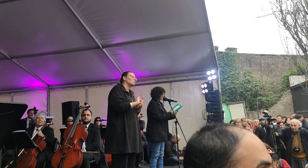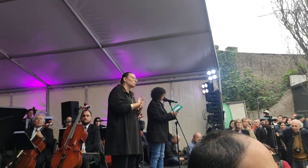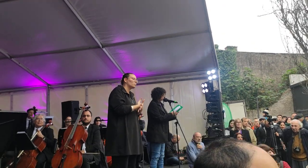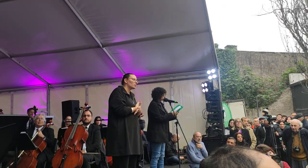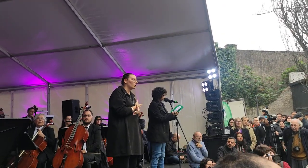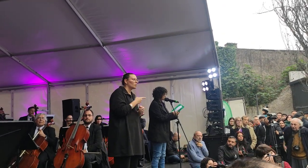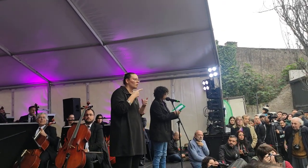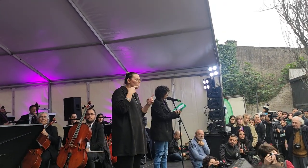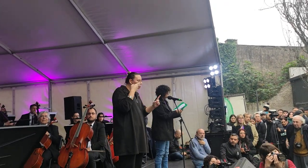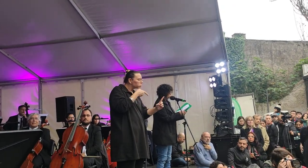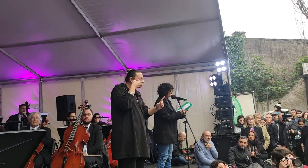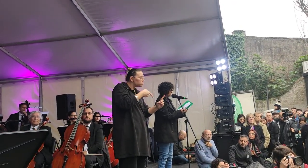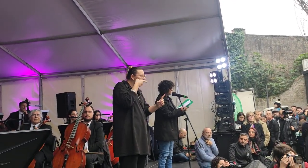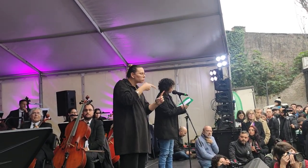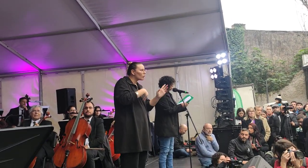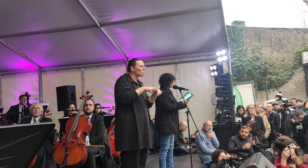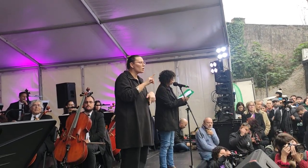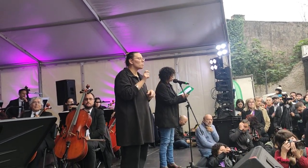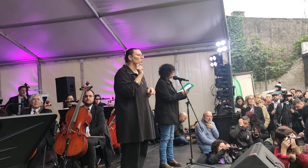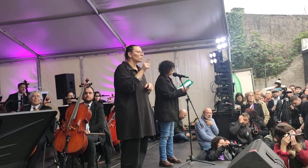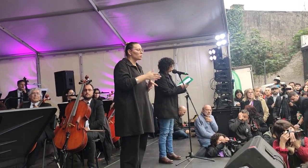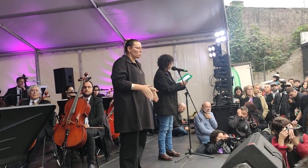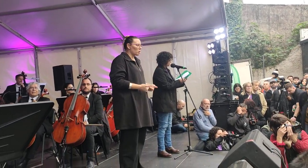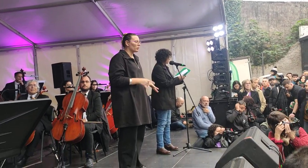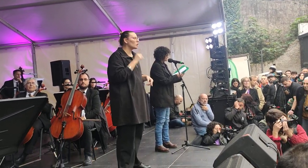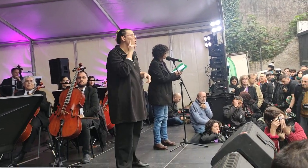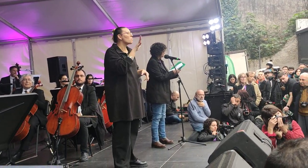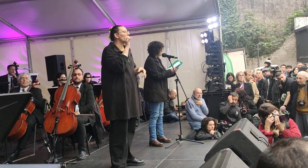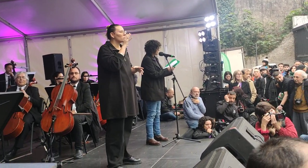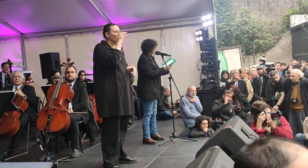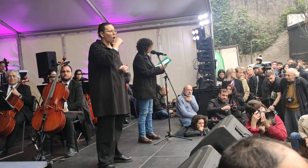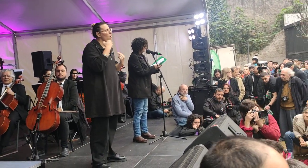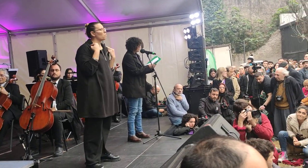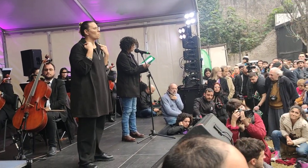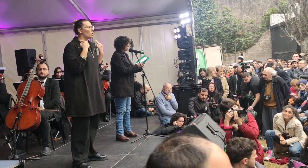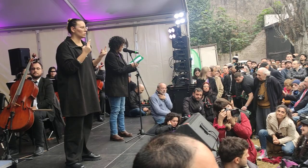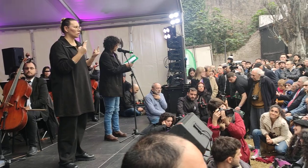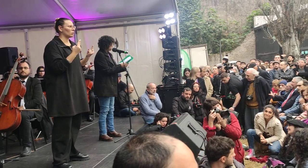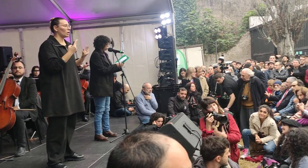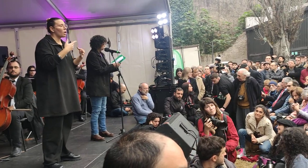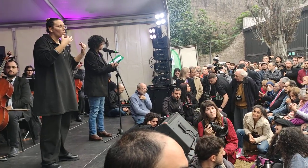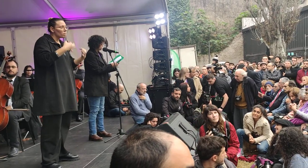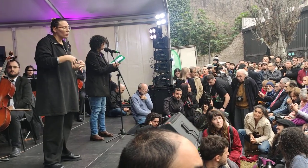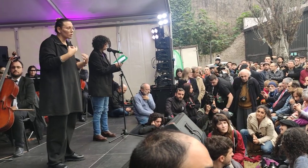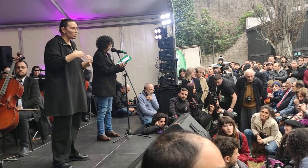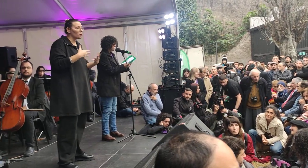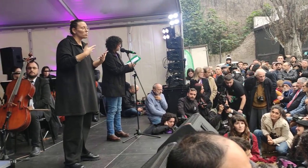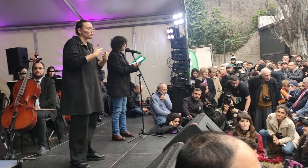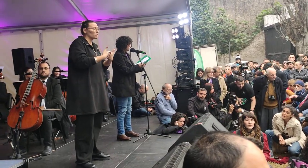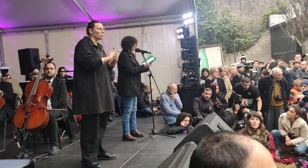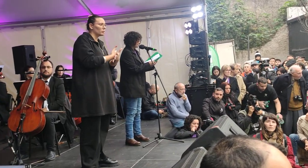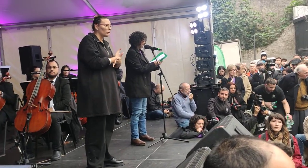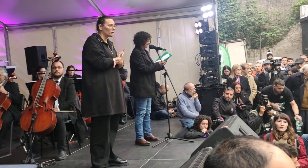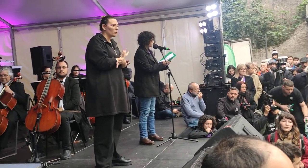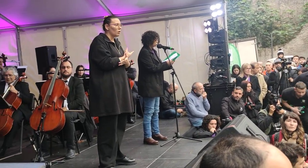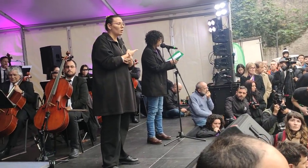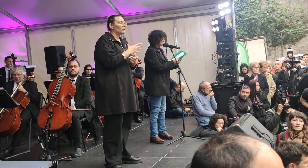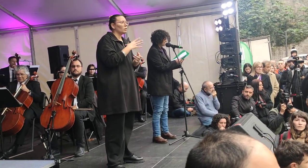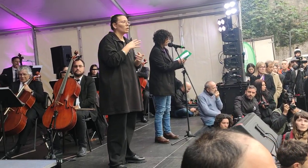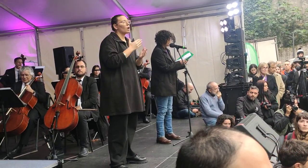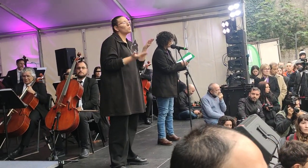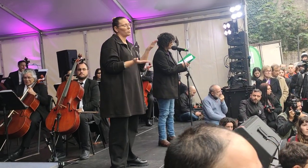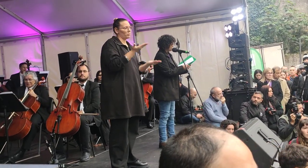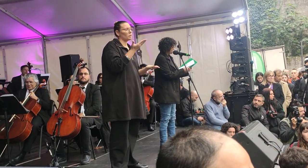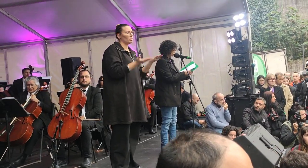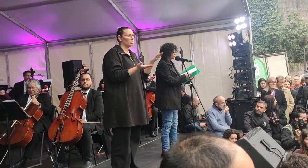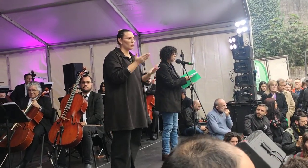el ensañamiento especialmente por su género. Son memoria de resistencia, verdad por lo sufrido y exigencia de